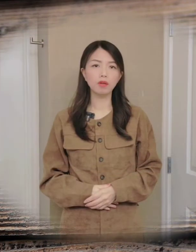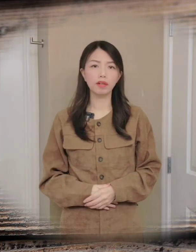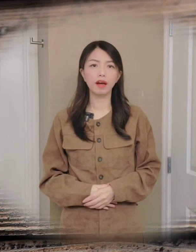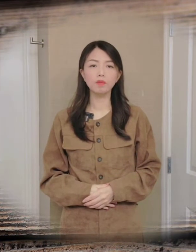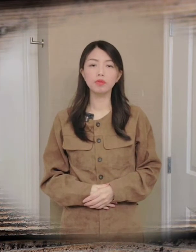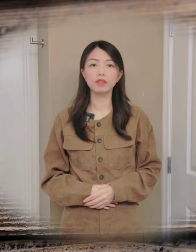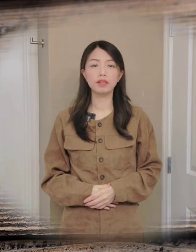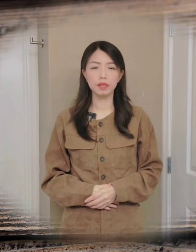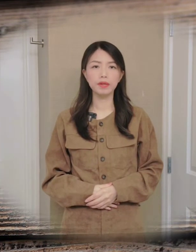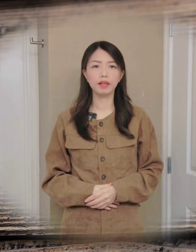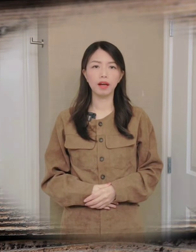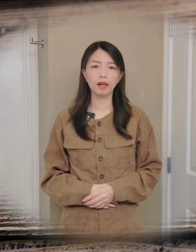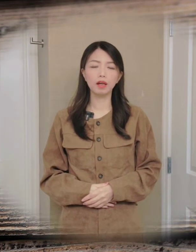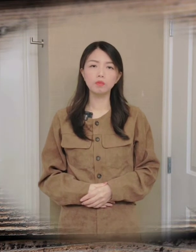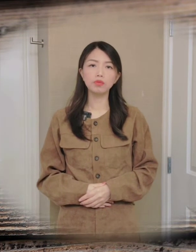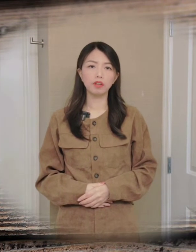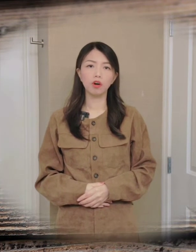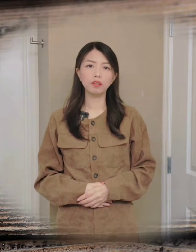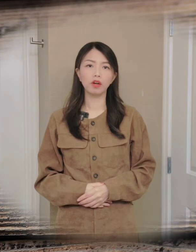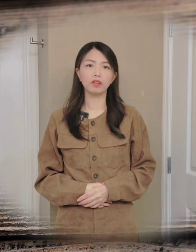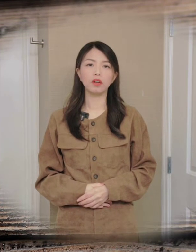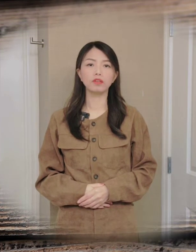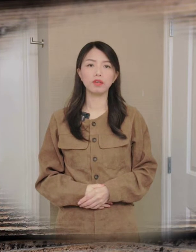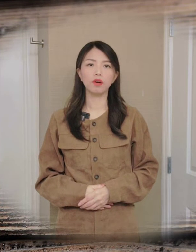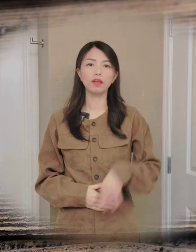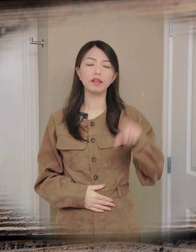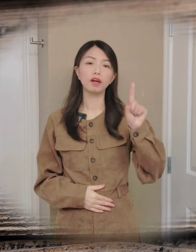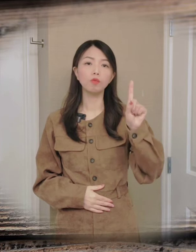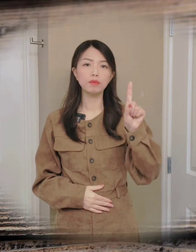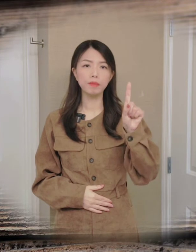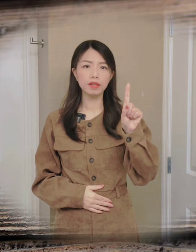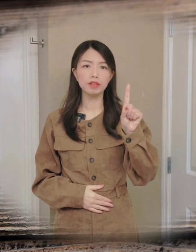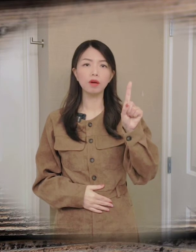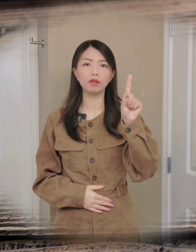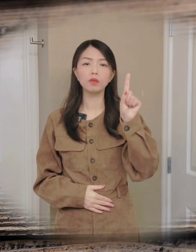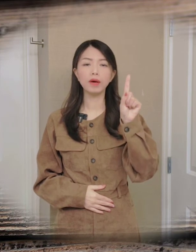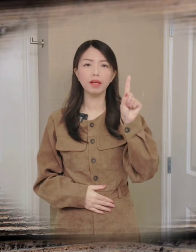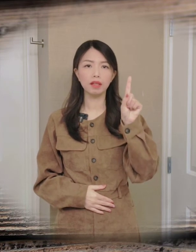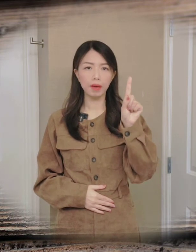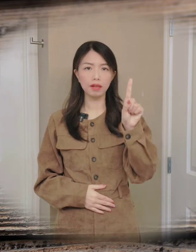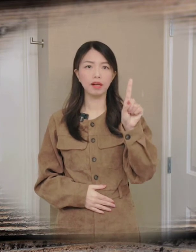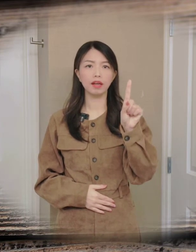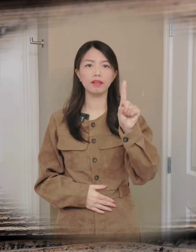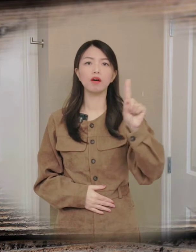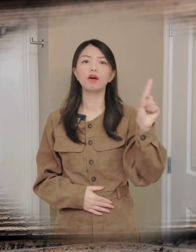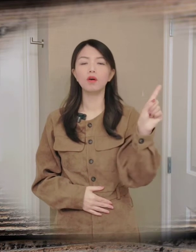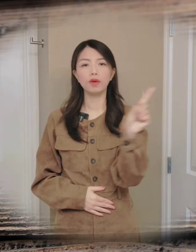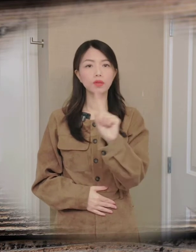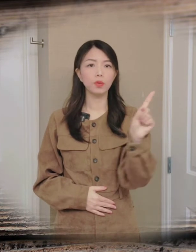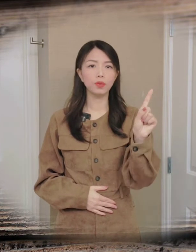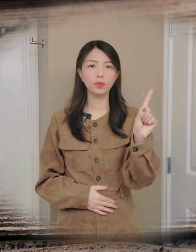무엇을 먹을까? 무엇을 입을까? 무엇, 어떤 이런 뜻의 수어는 검지만 펴셔서 손바닥이 밖을 향하게